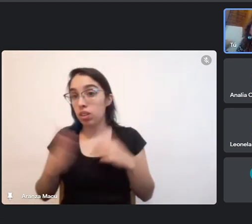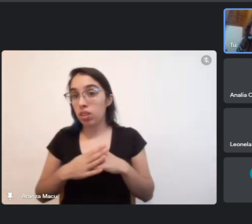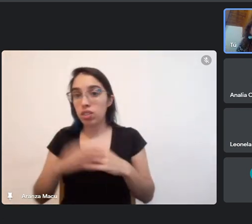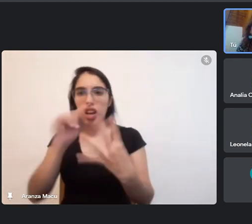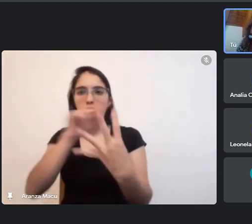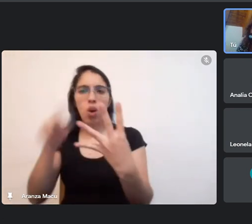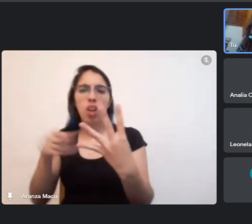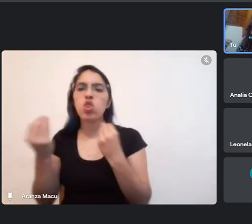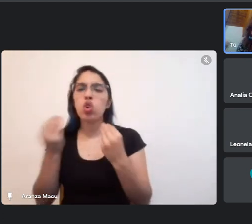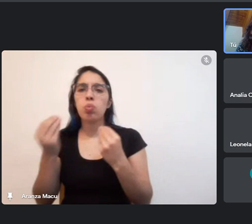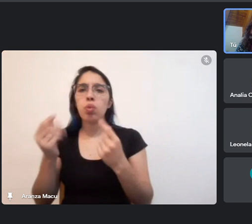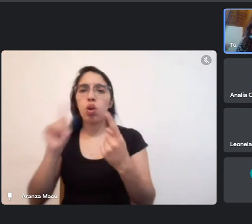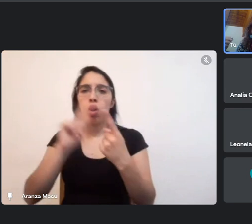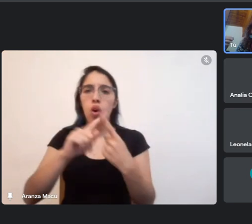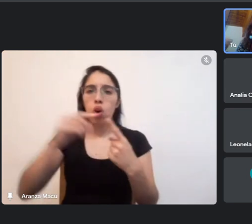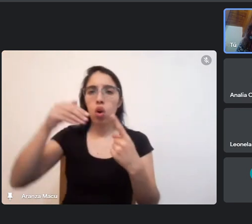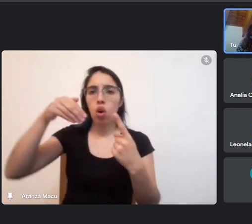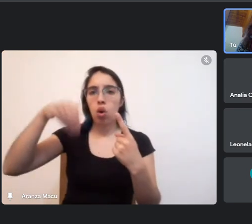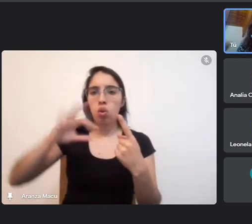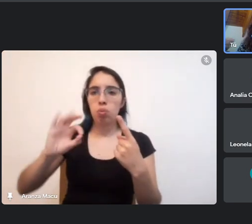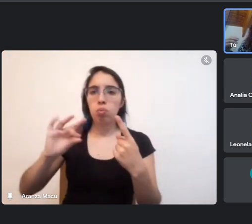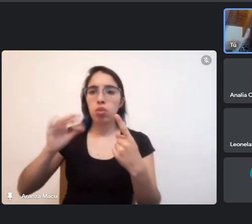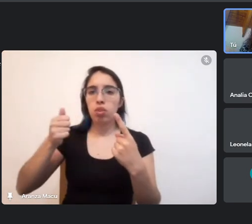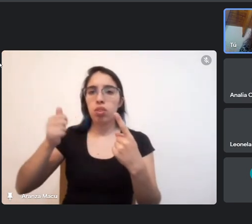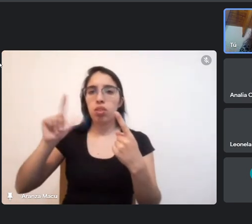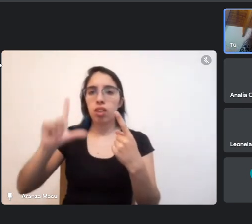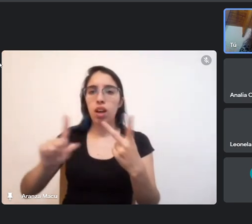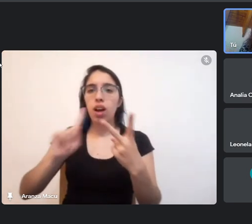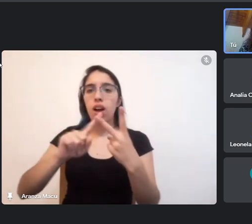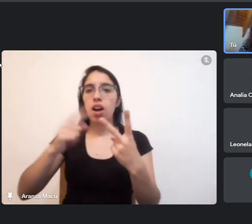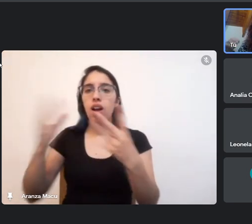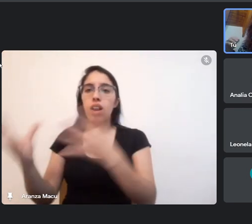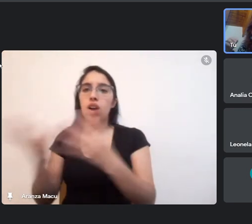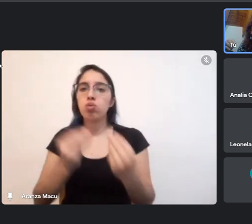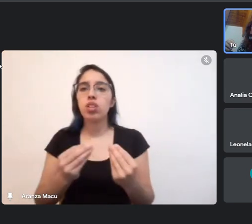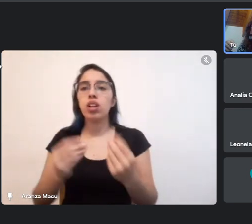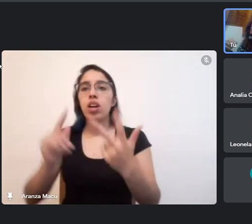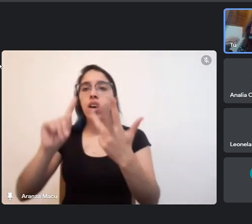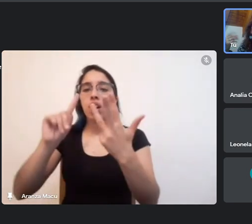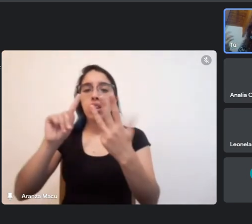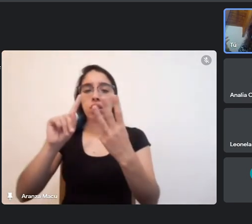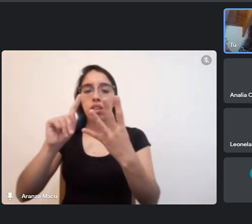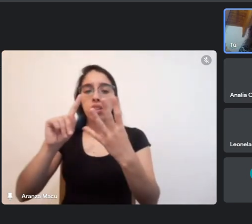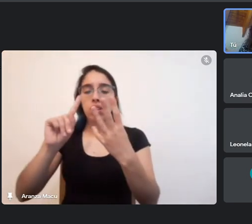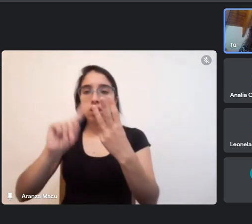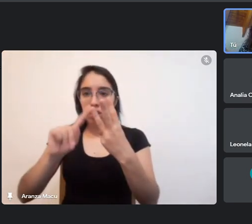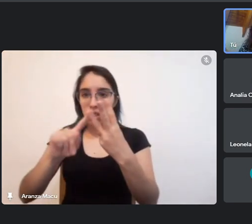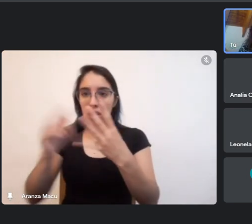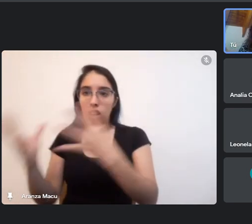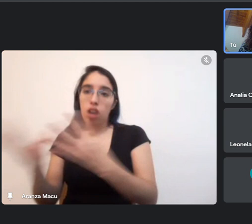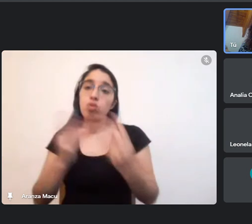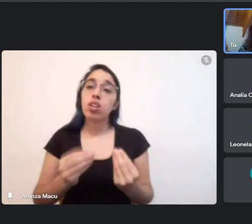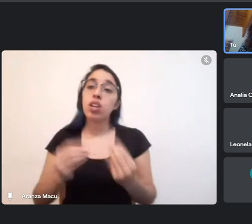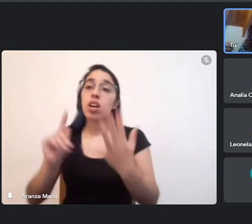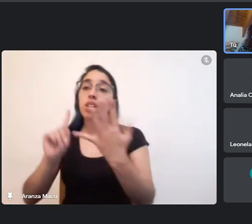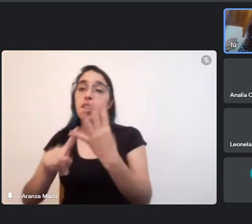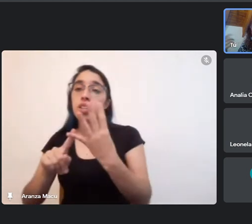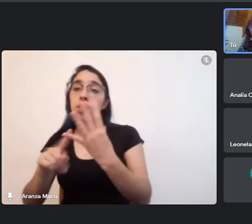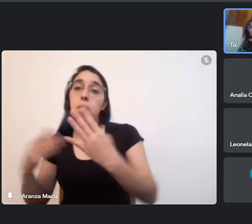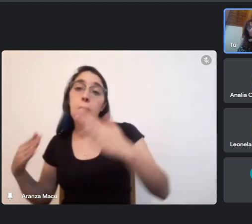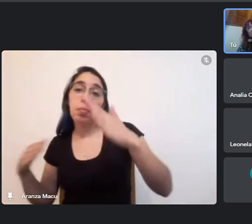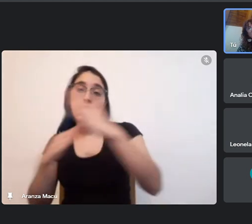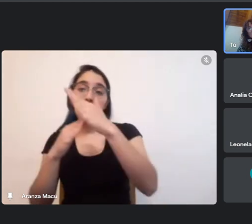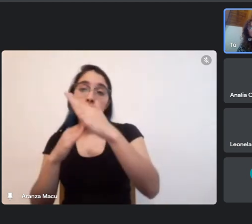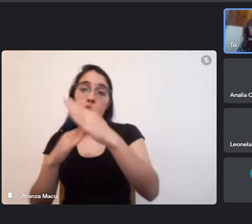modal, auxiliar, auxiliar y principal. El principal siempre va al final. Y estos, en